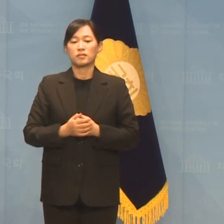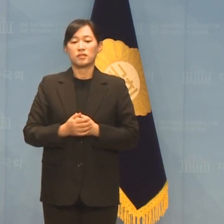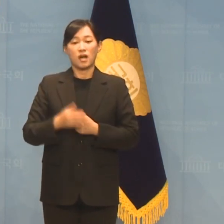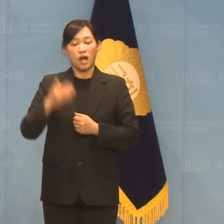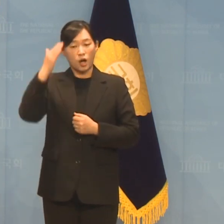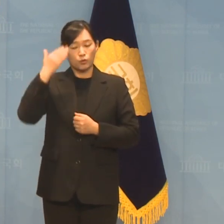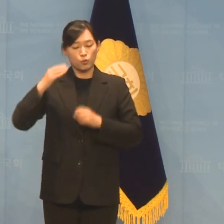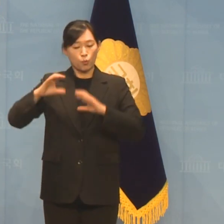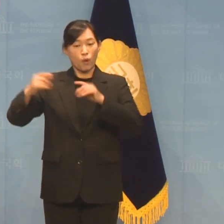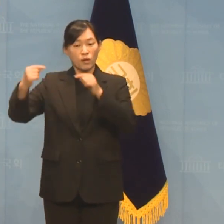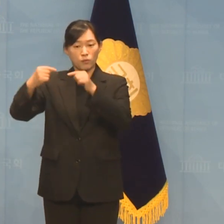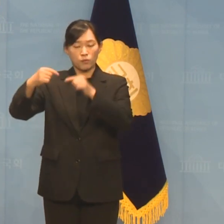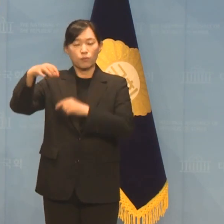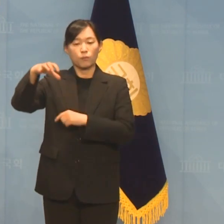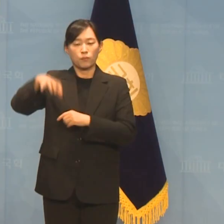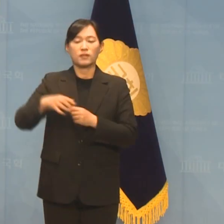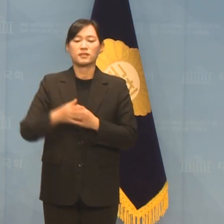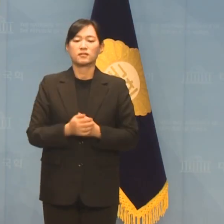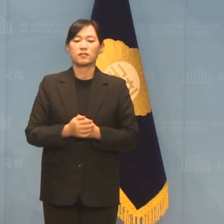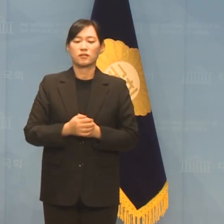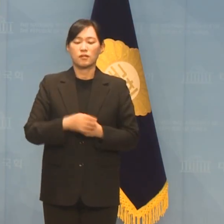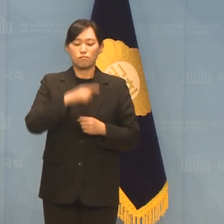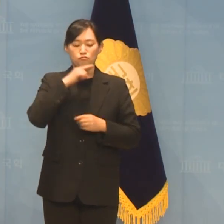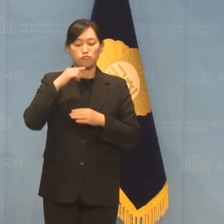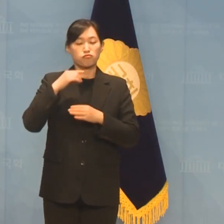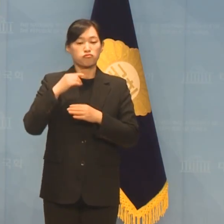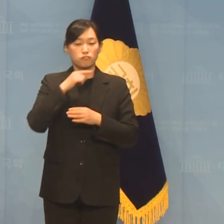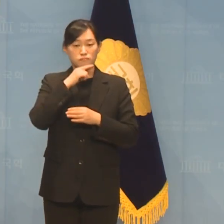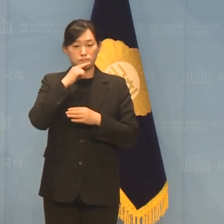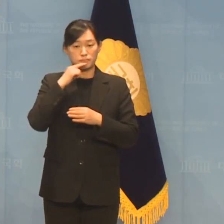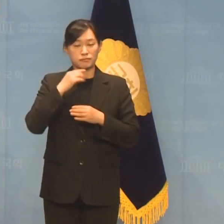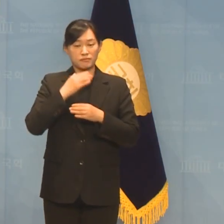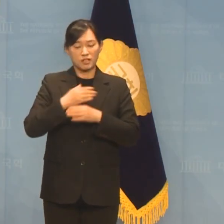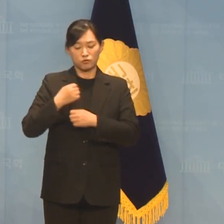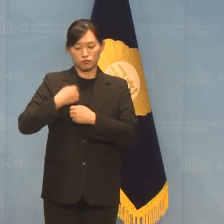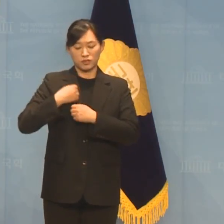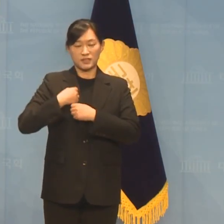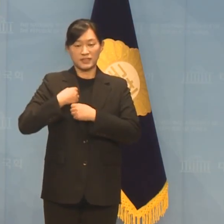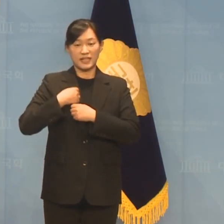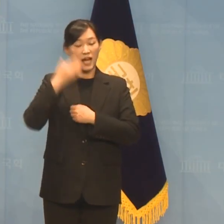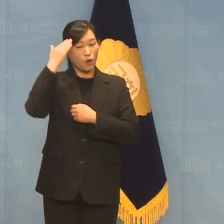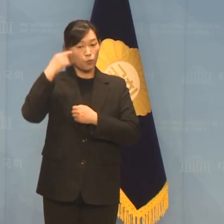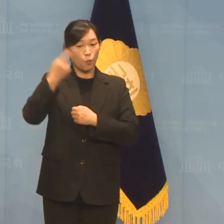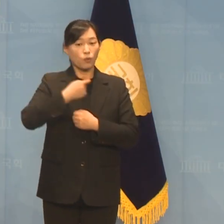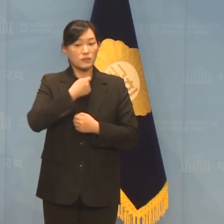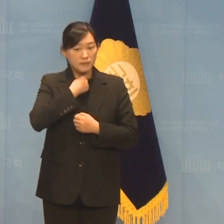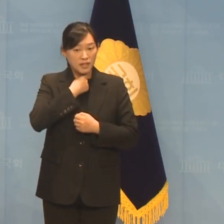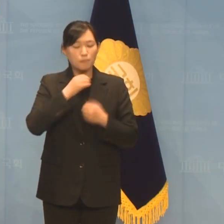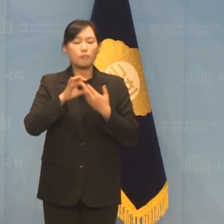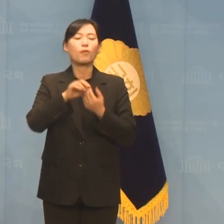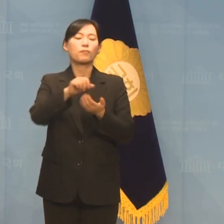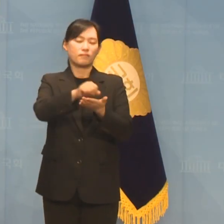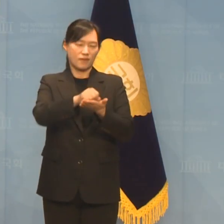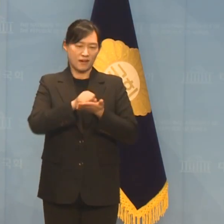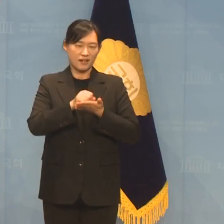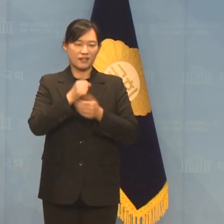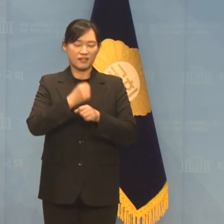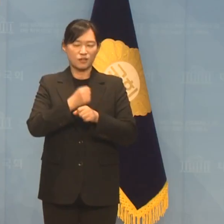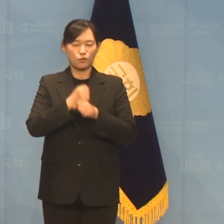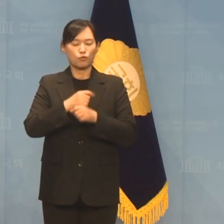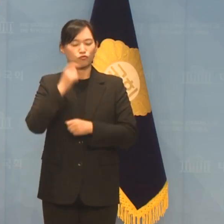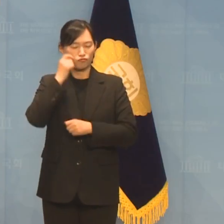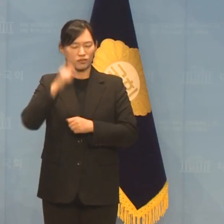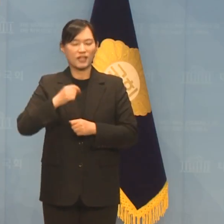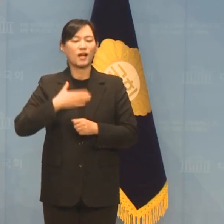우리 외교 당국에서 북한 군인들이 귀순 의사가 확인되면 수용하겠다는 원칙을 우크라이나